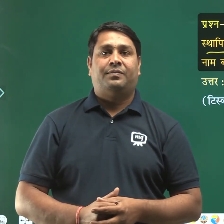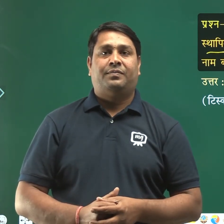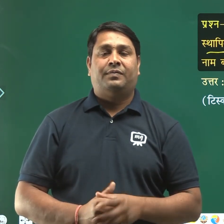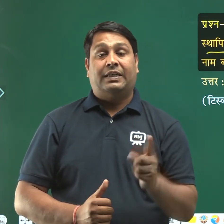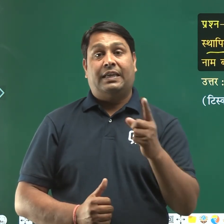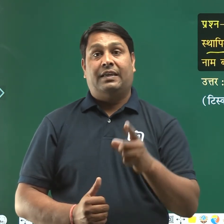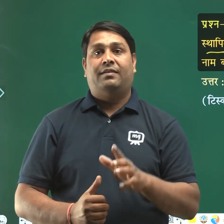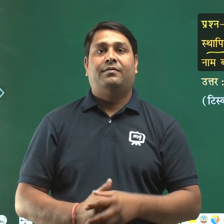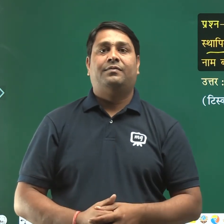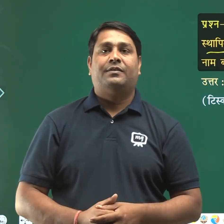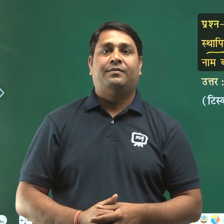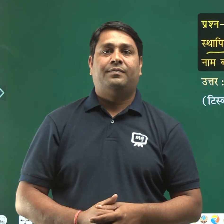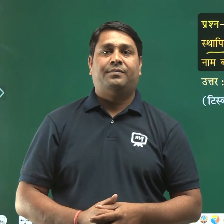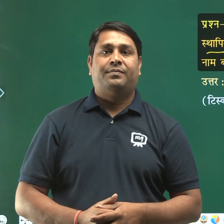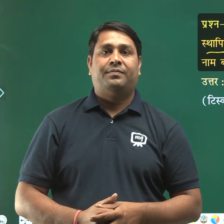एकमात्र